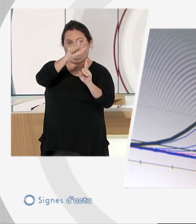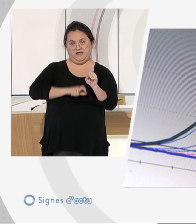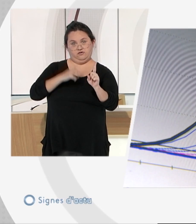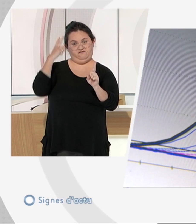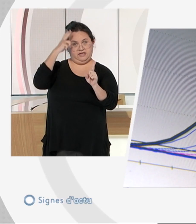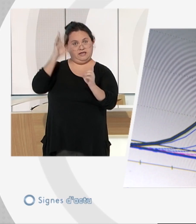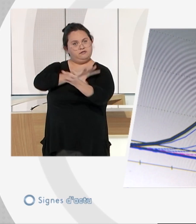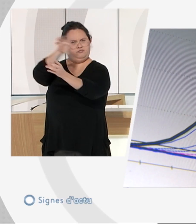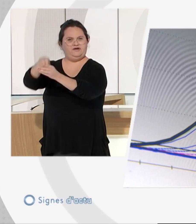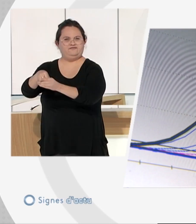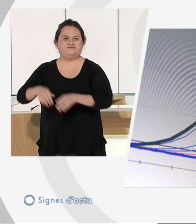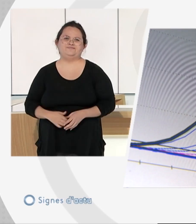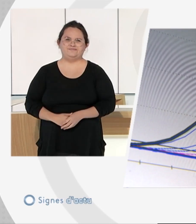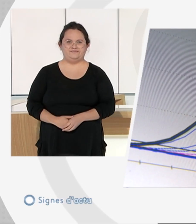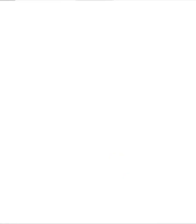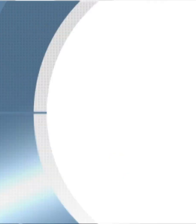scientifique.